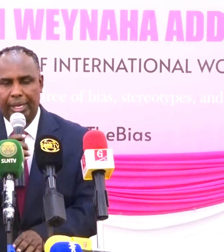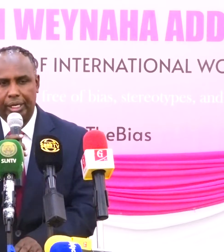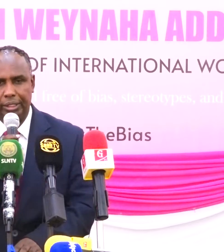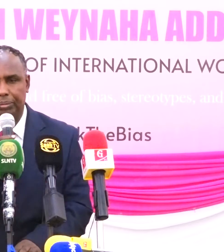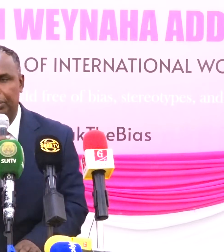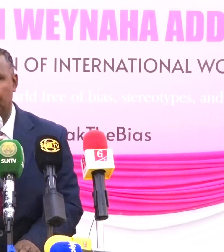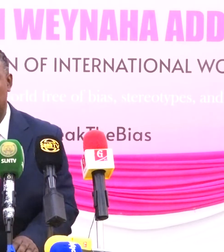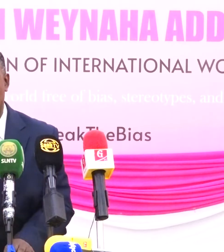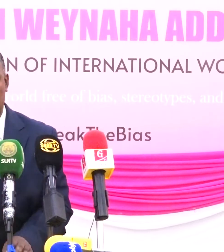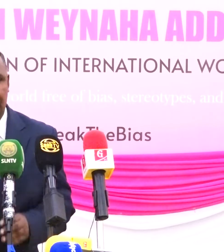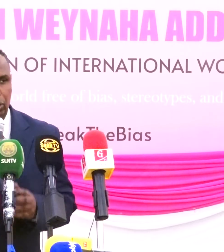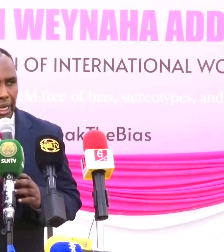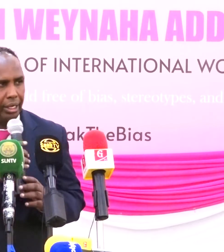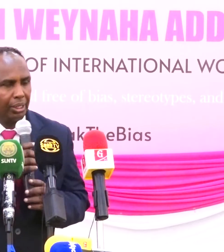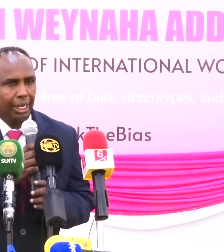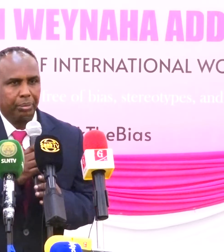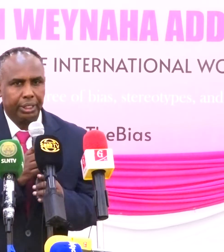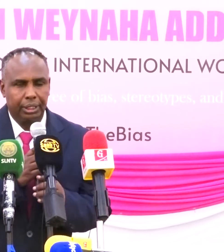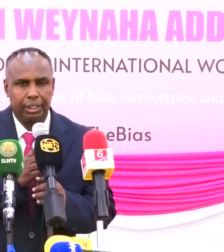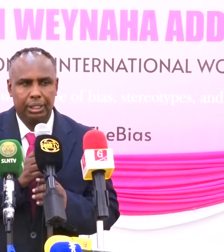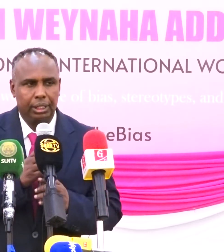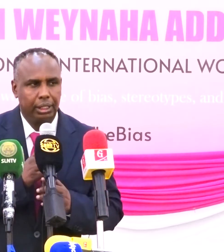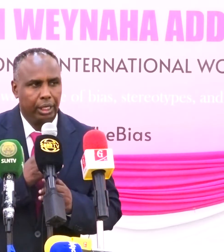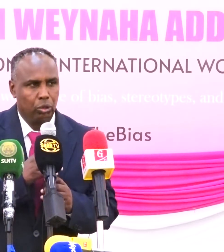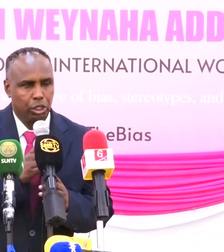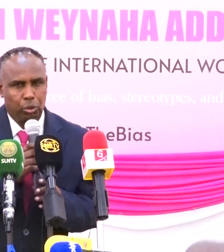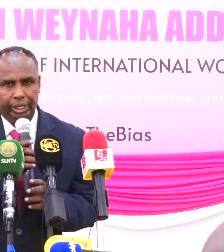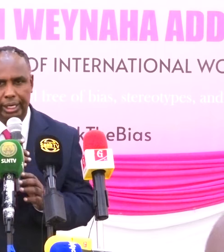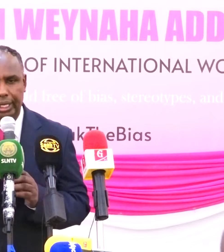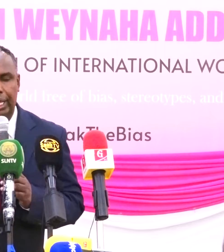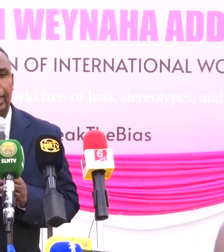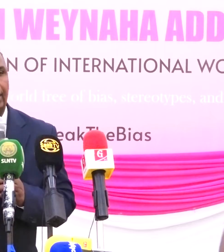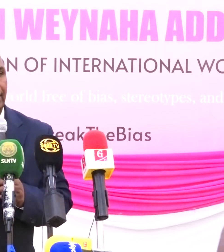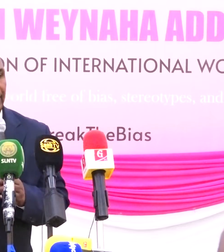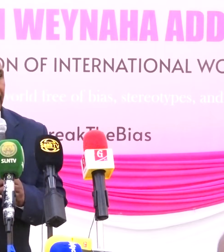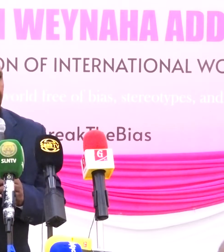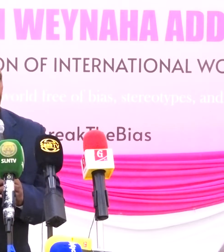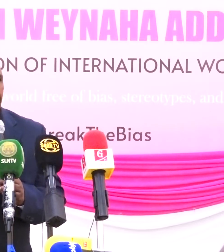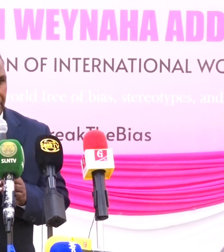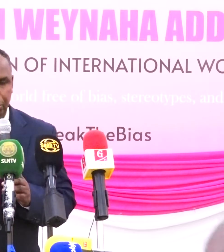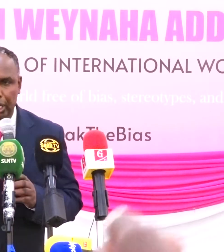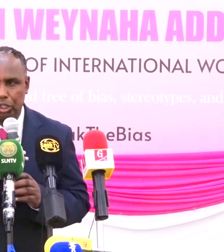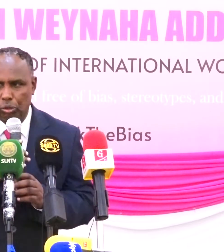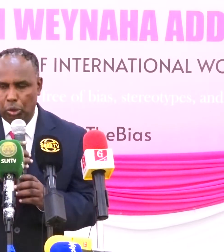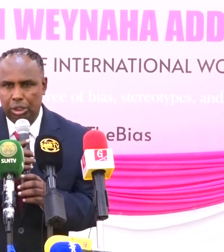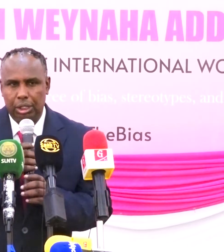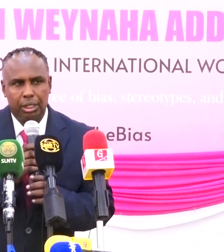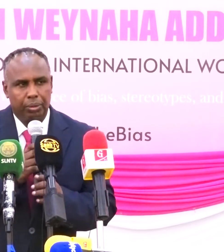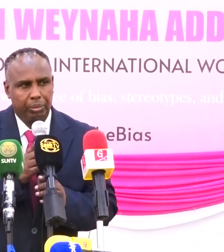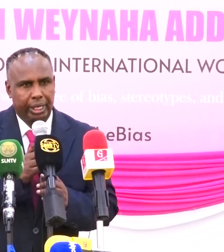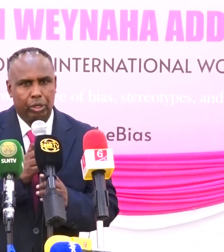بسم الله الرحمن الرحيم الحمد لله رب العالمين وسير كحجنا ذا أجلس ميا